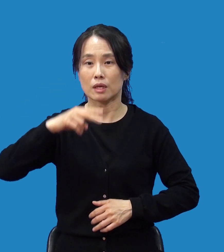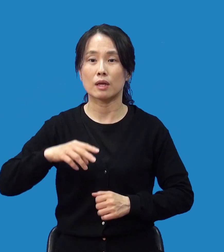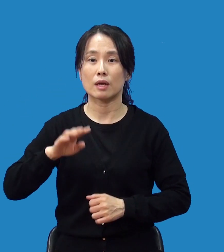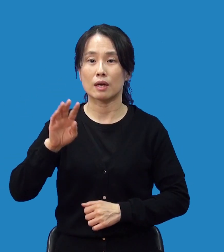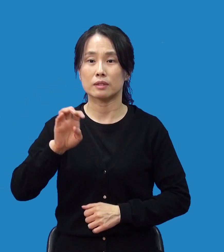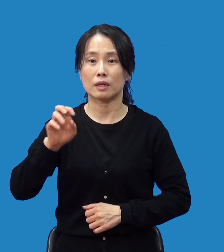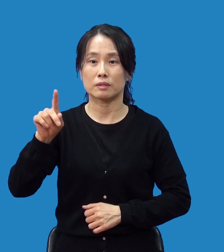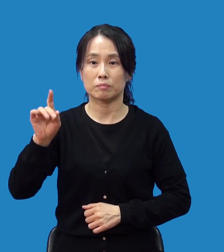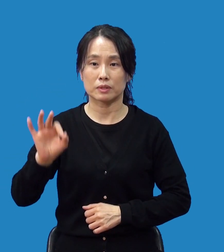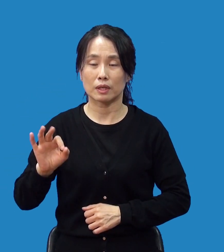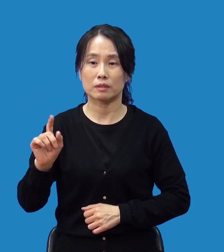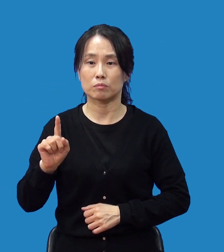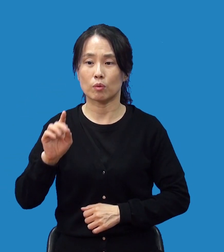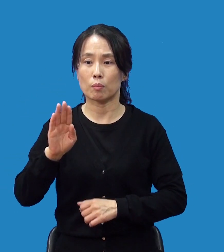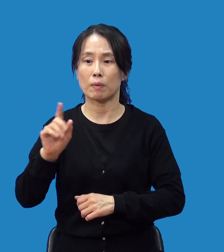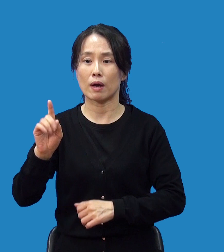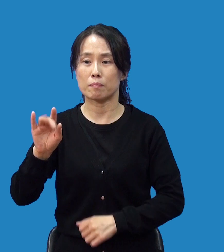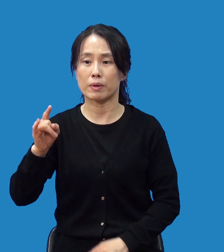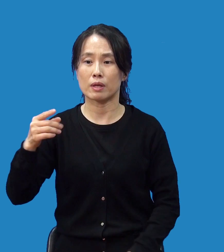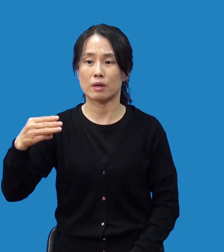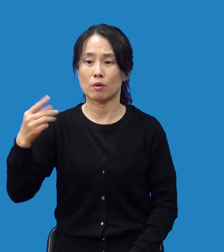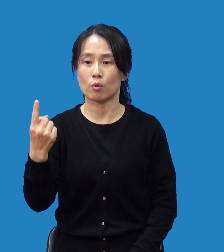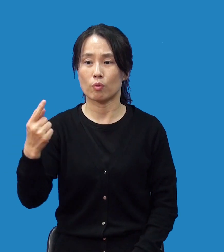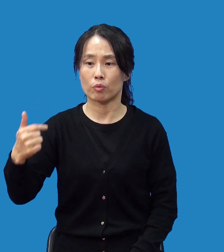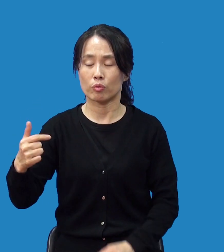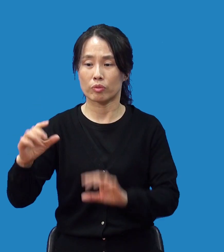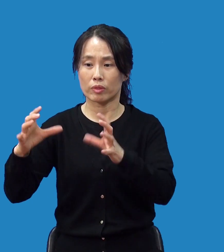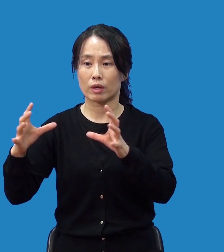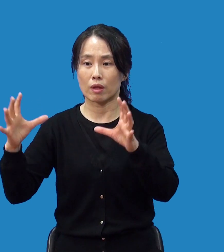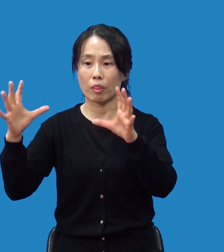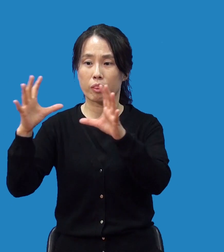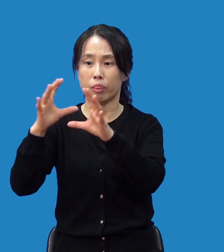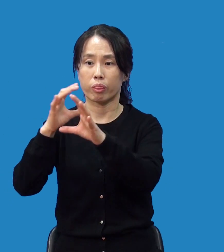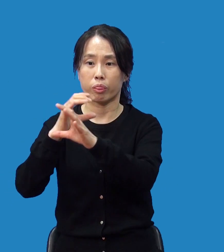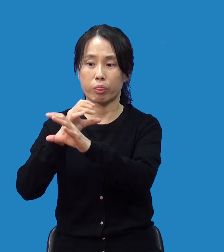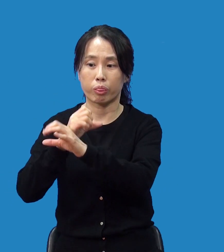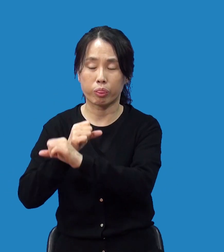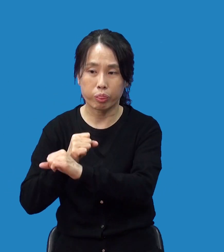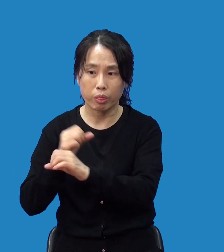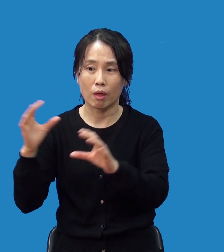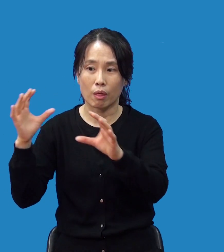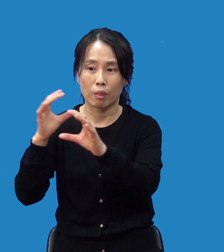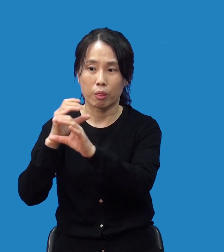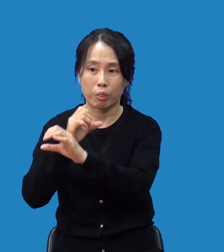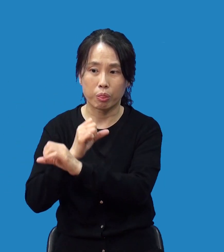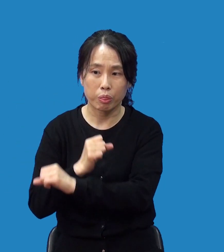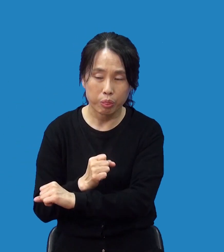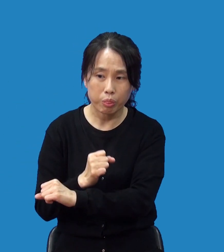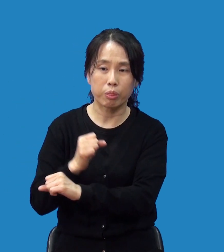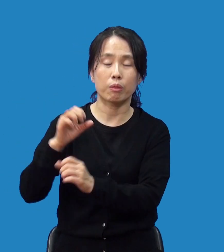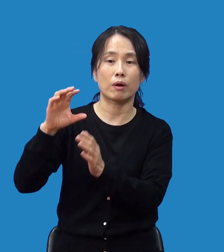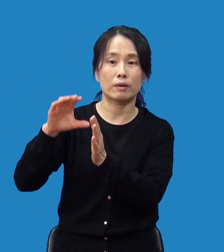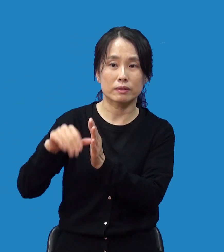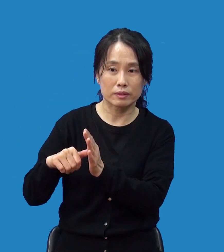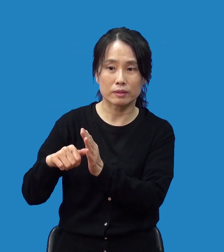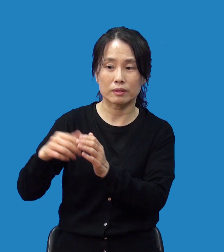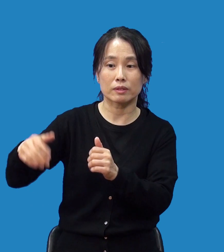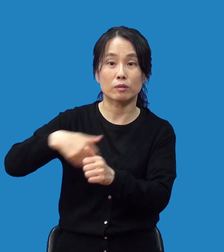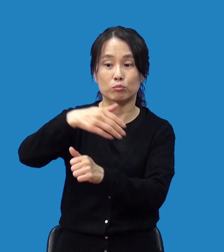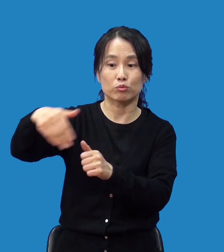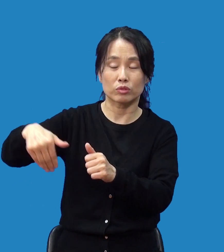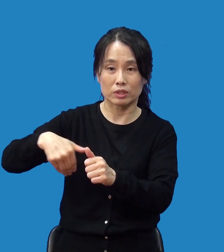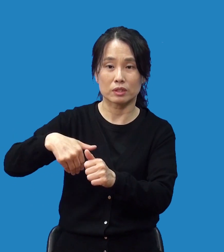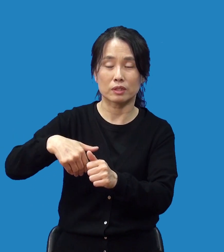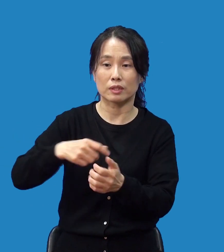바벨론 제국의 패망이 눈앞에 다가오고 있을 때의 역사적인 그